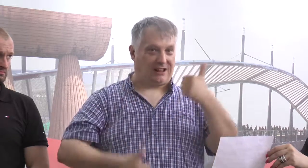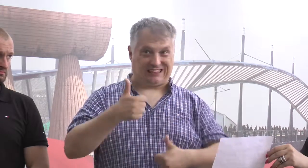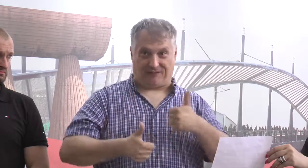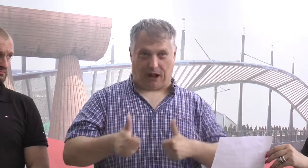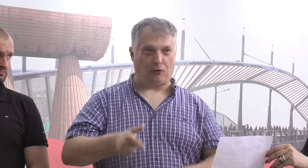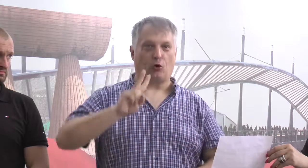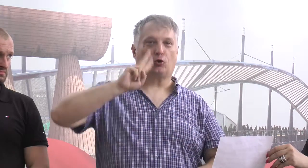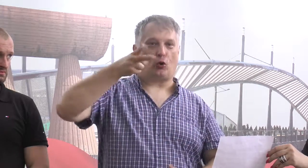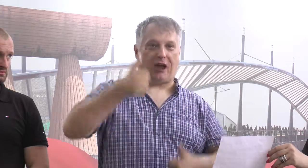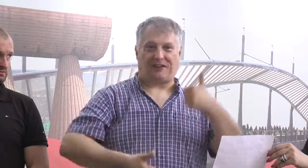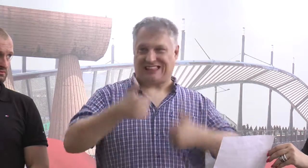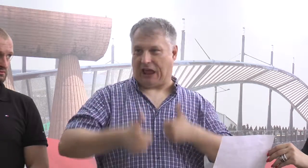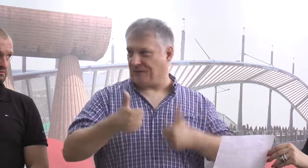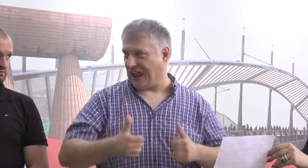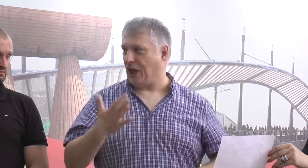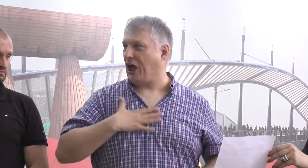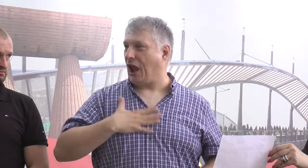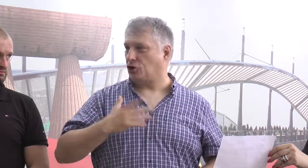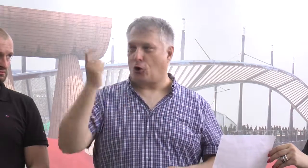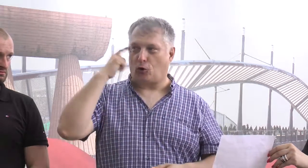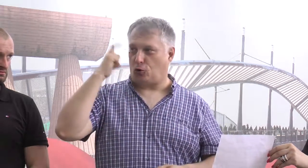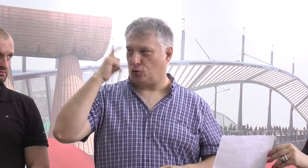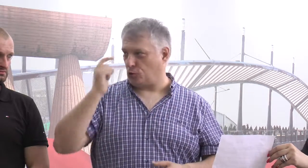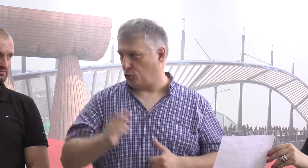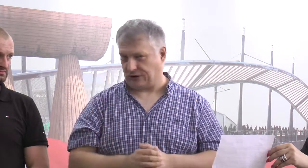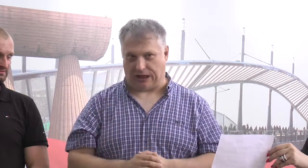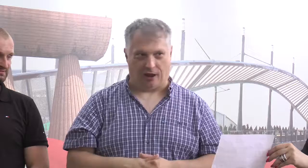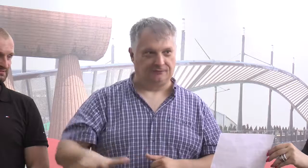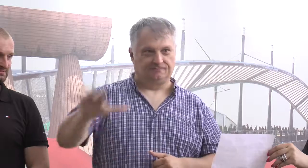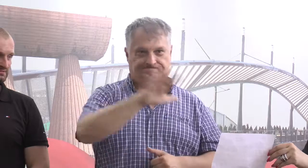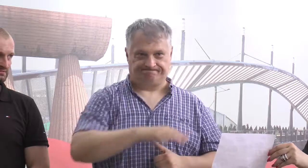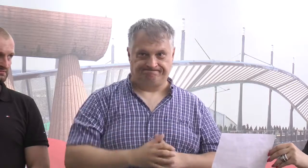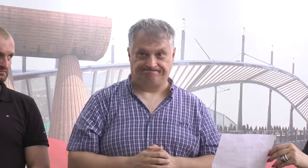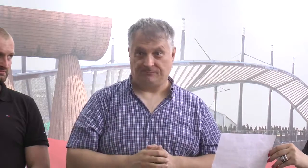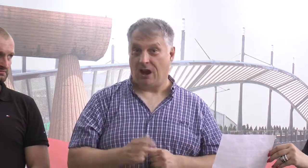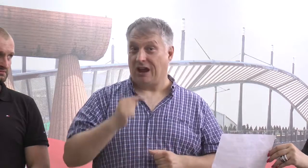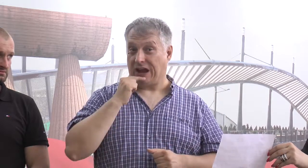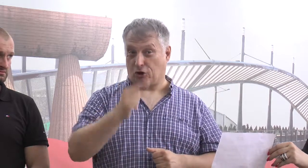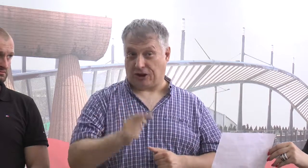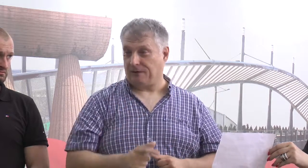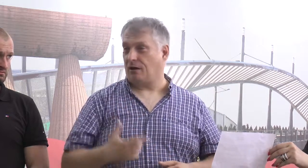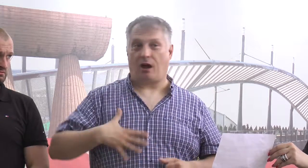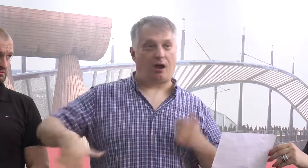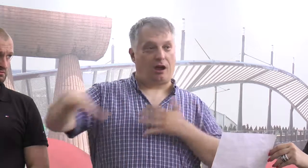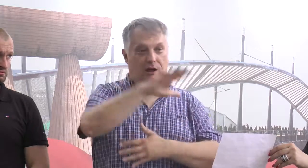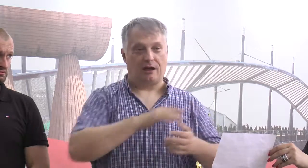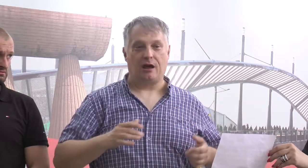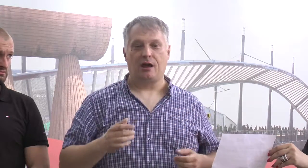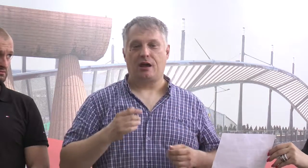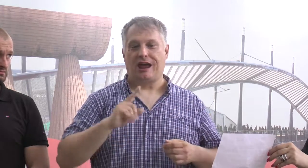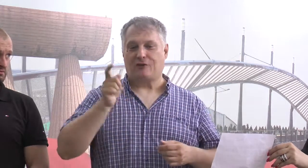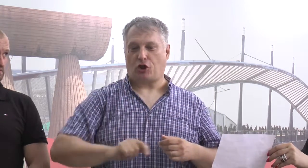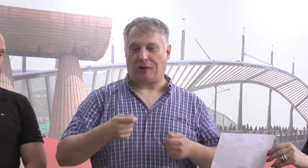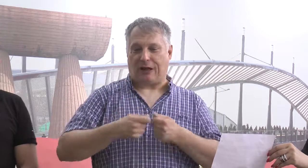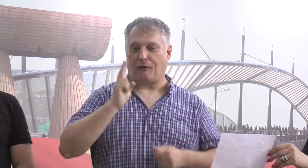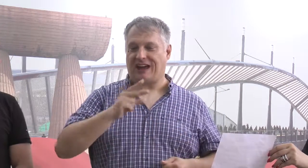našu kulturu. Ovo, inače, ovaj festival Naša kultura je druga godina za redom kako se radi. Ja